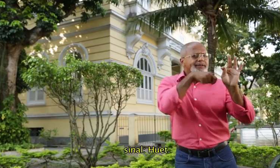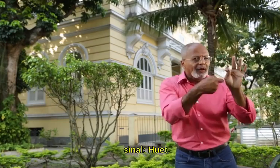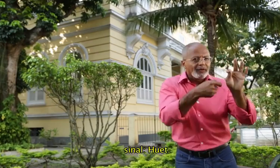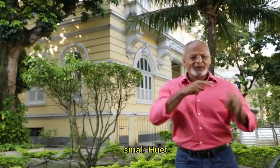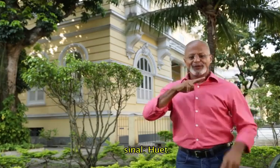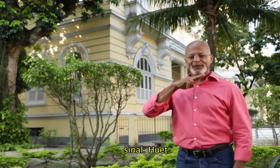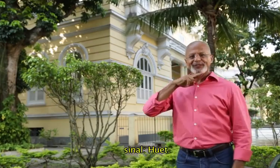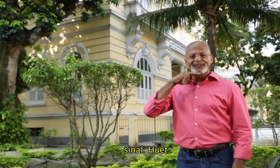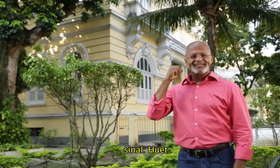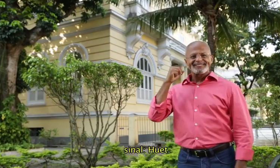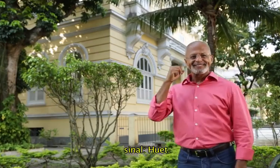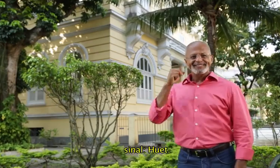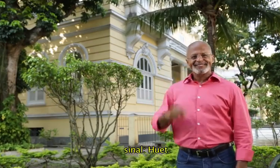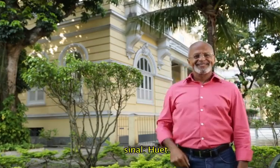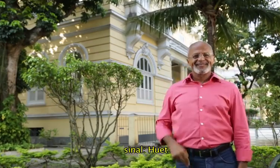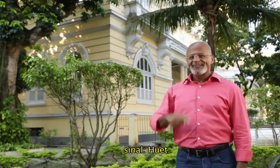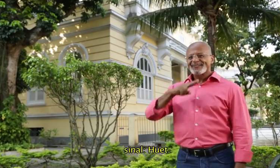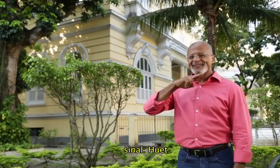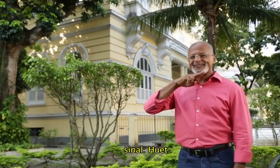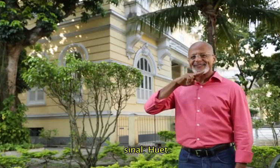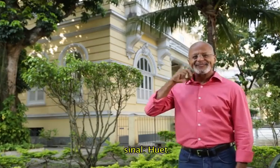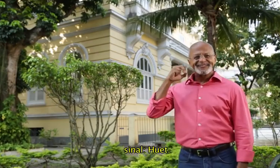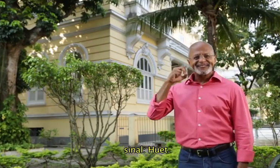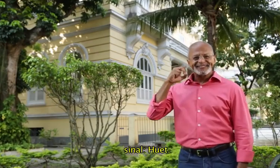sinal Huet.